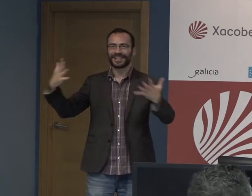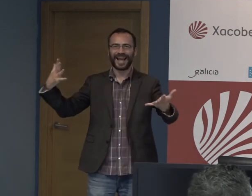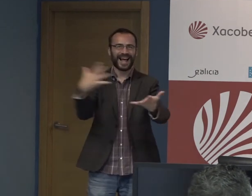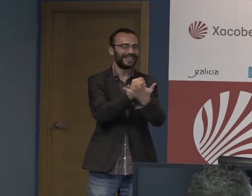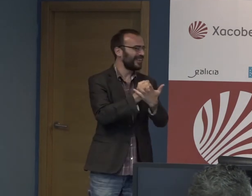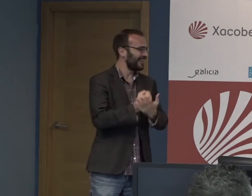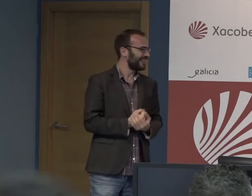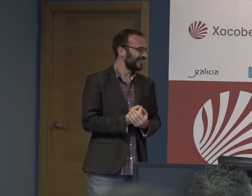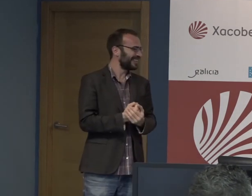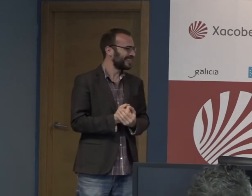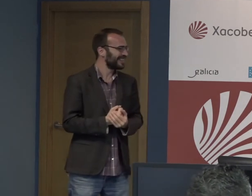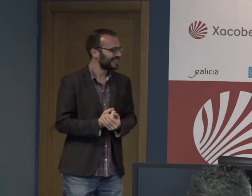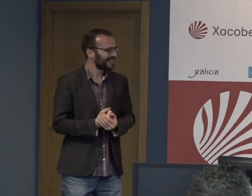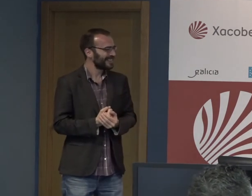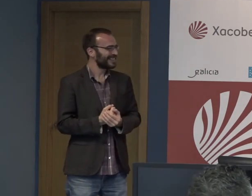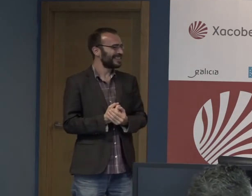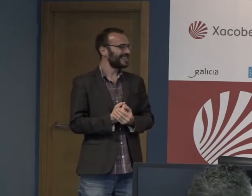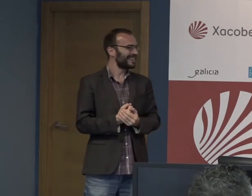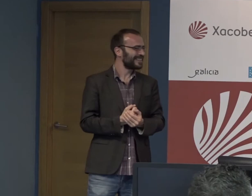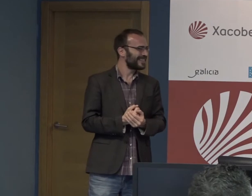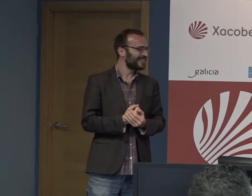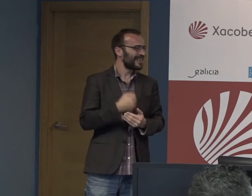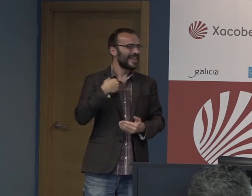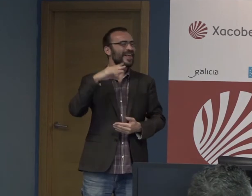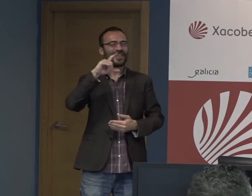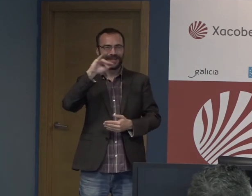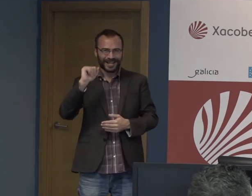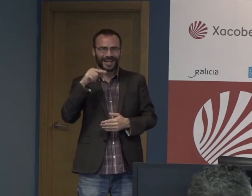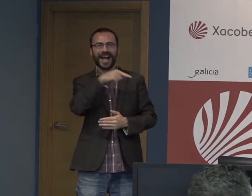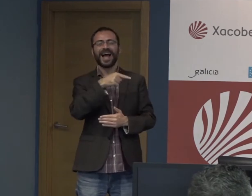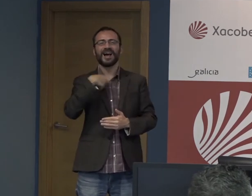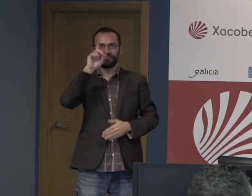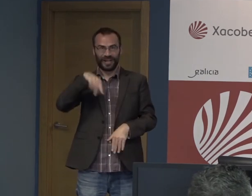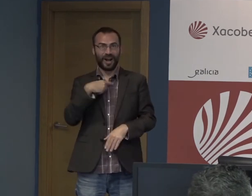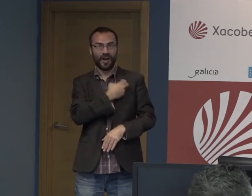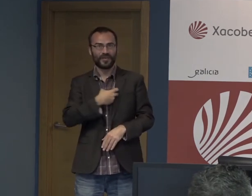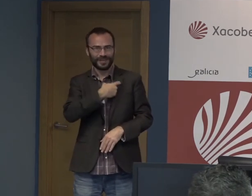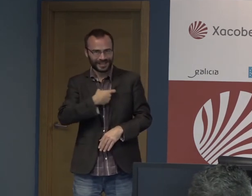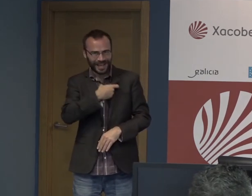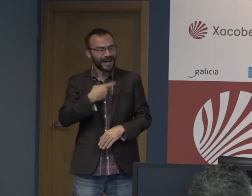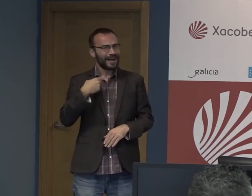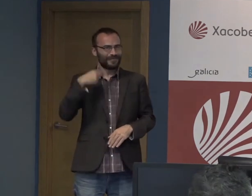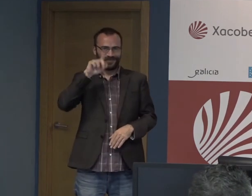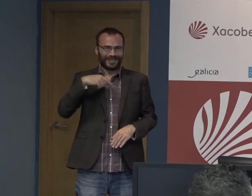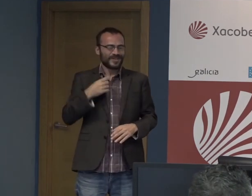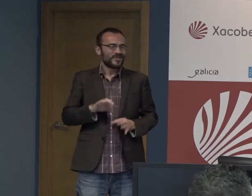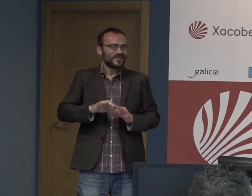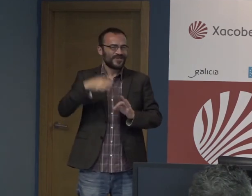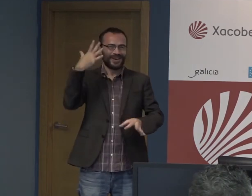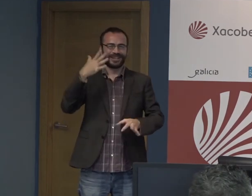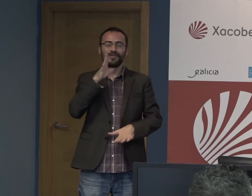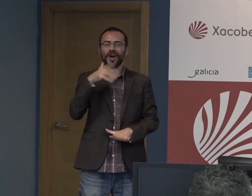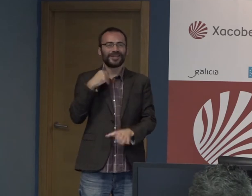Bueno, ¿qué han dicho? Irea, soy Cecilia Pereira, soy comisaria del Sago de 2021, soy afortunada porque tengo